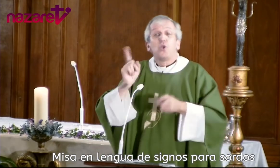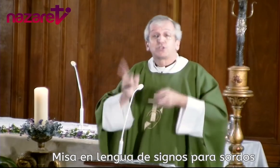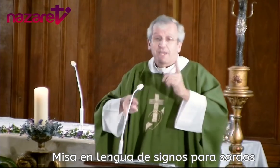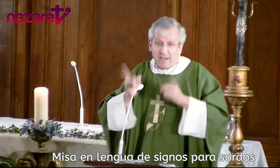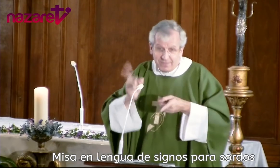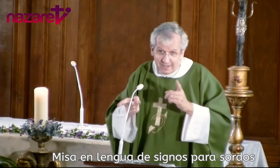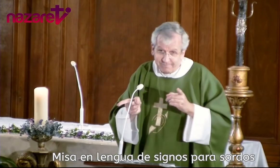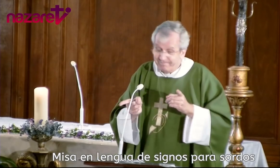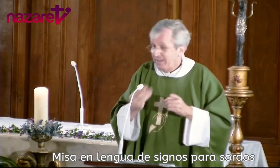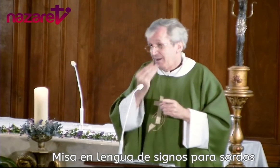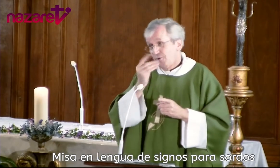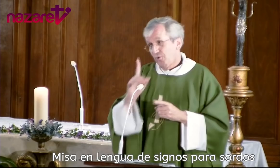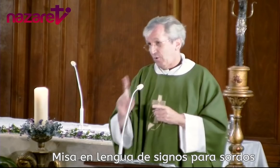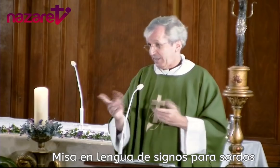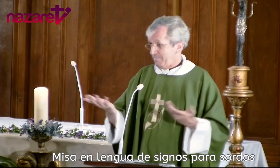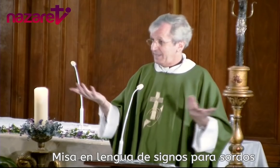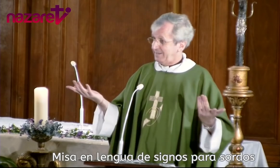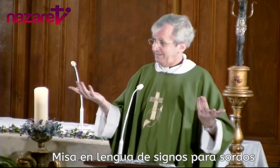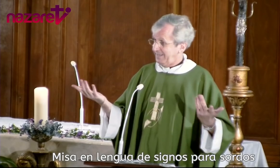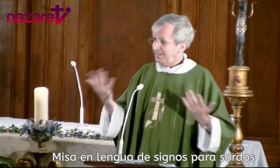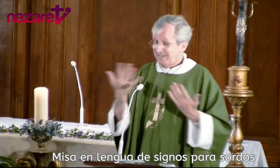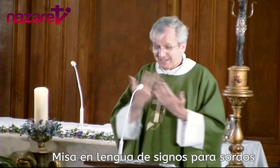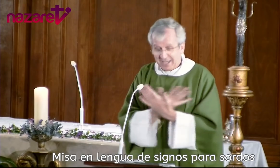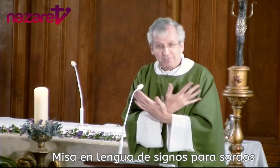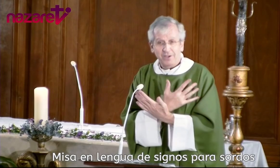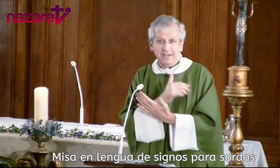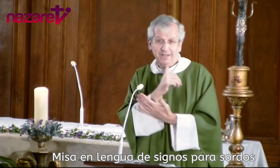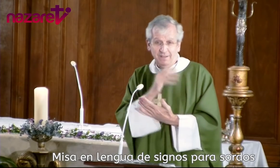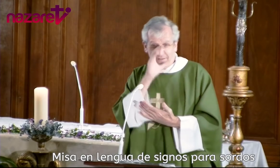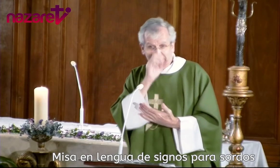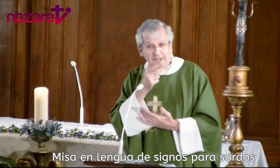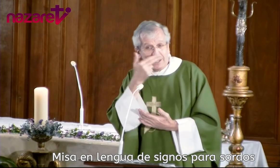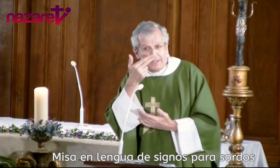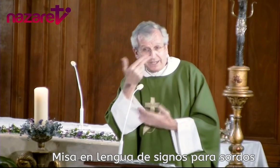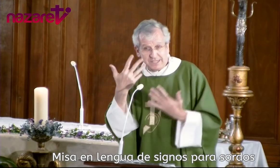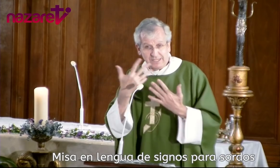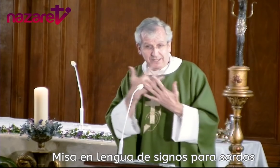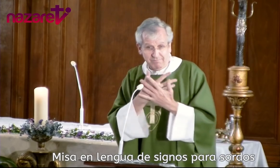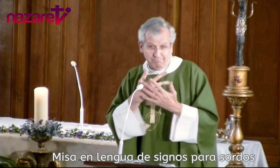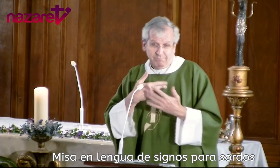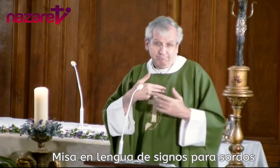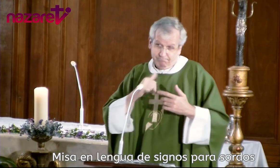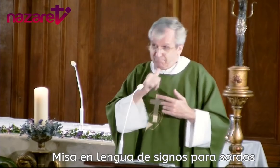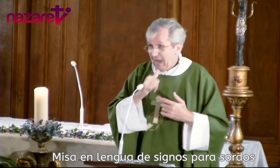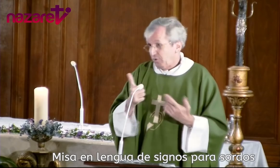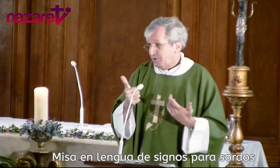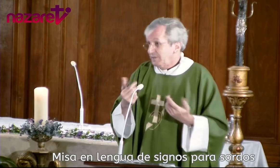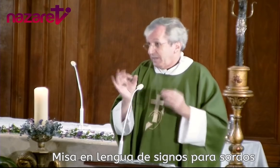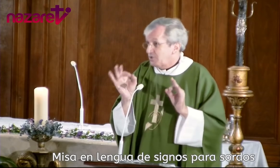que mandan no lo hacen bien, se equivocan, tienen intereses malos, eso es